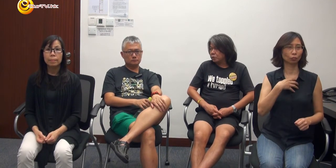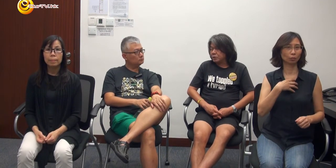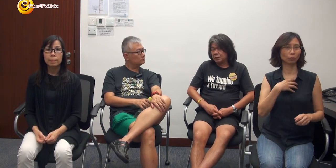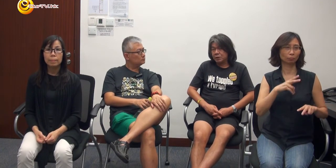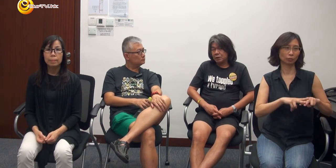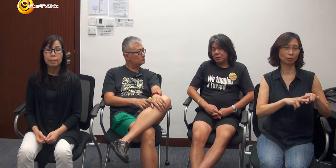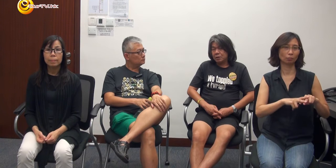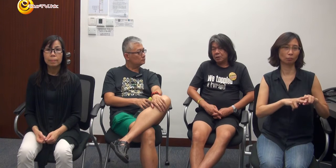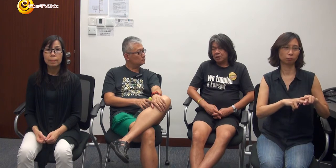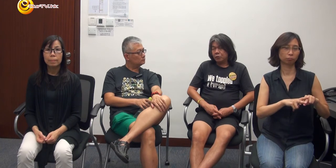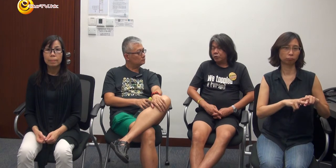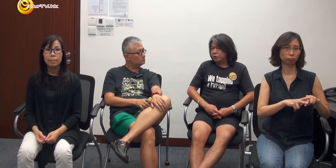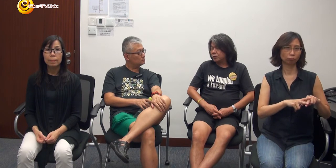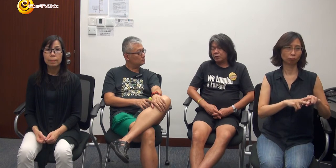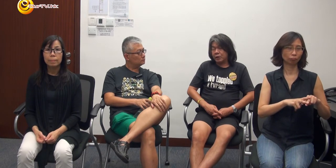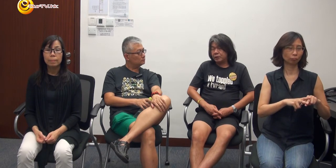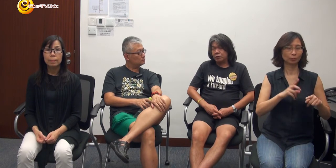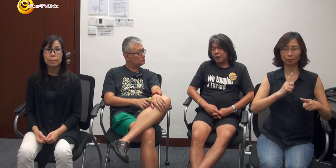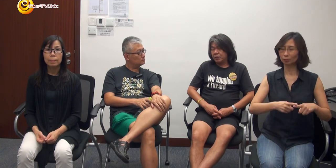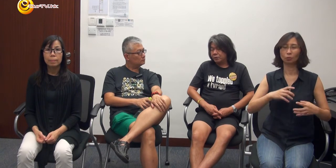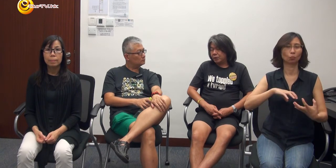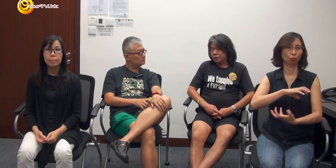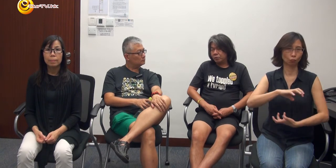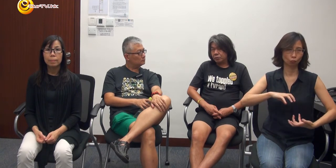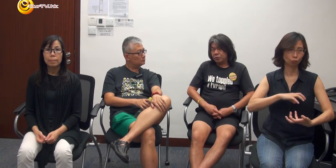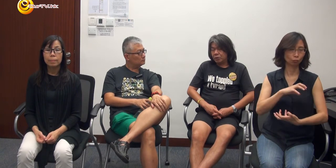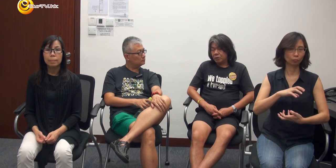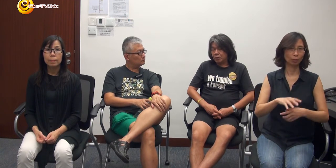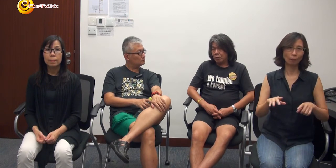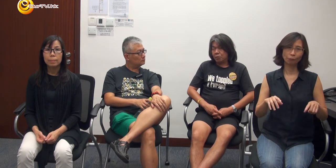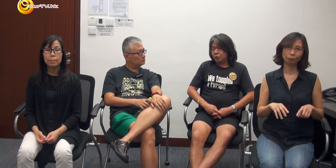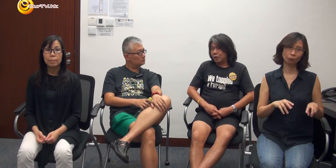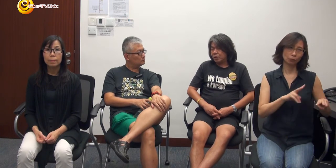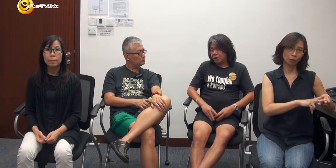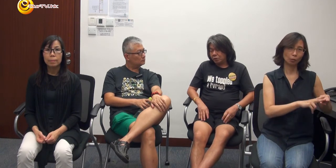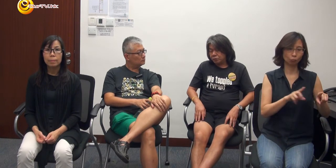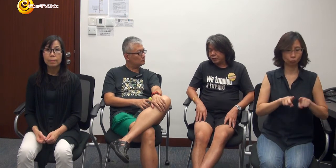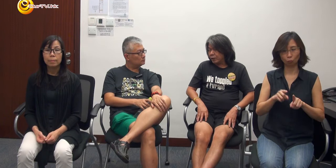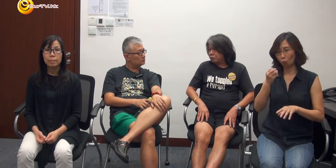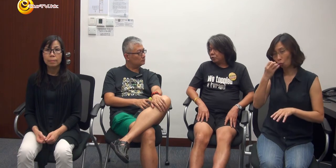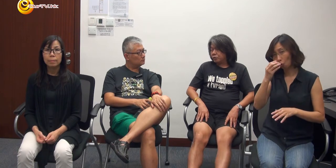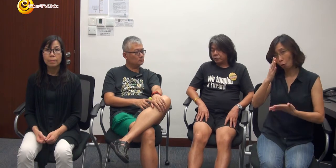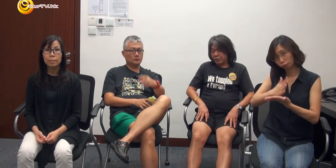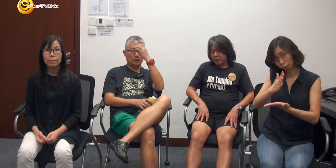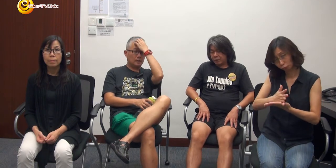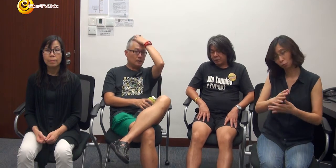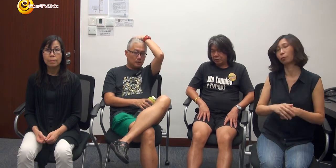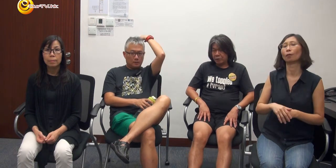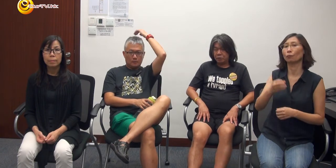之亂咯，所以大其實大陸就係同香港唔同，因為香港仲有一定嘅輿論，輿論